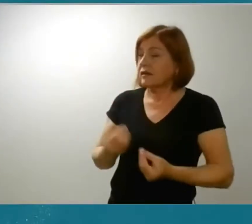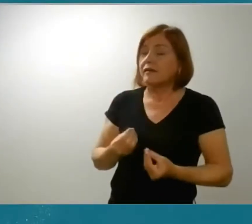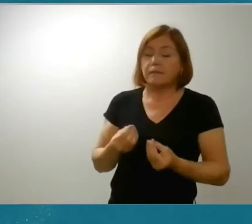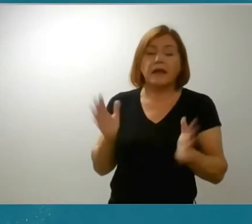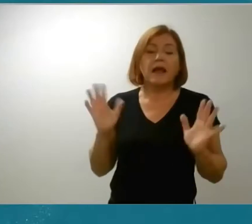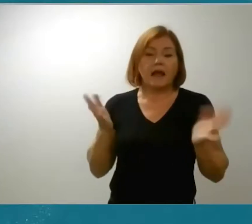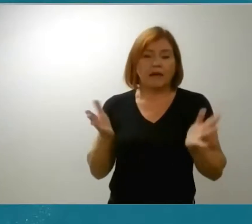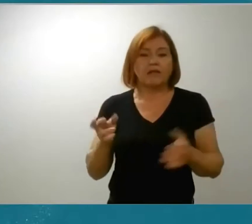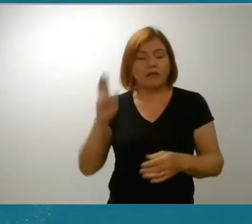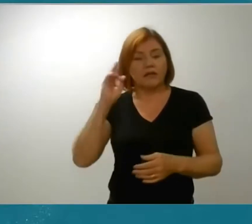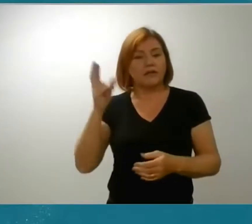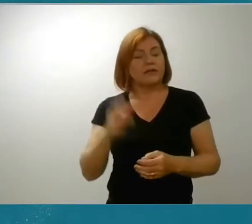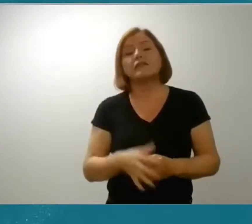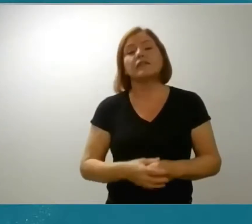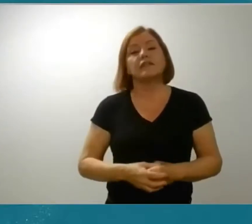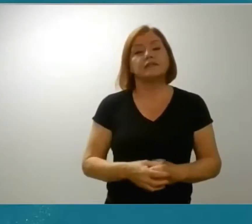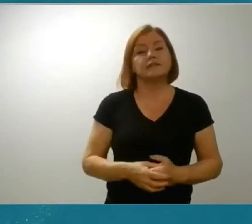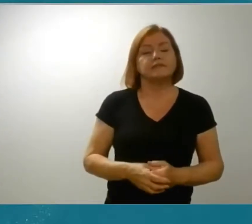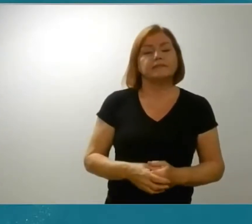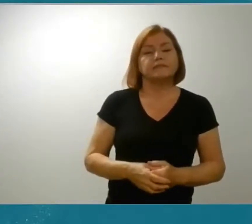esboço, tá bom? Então, assim,